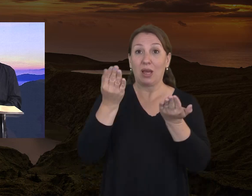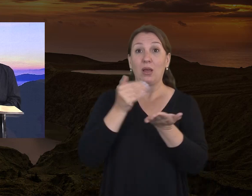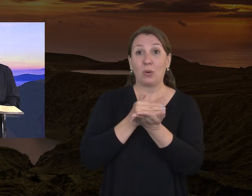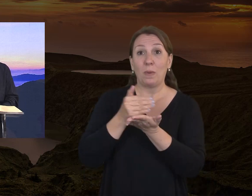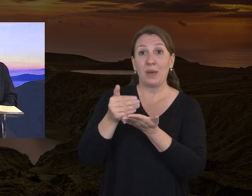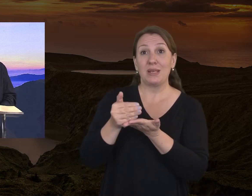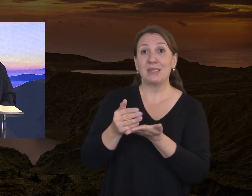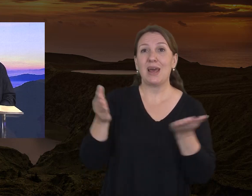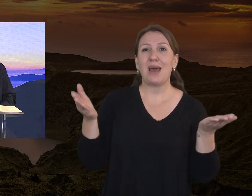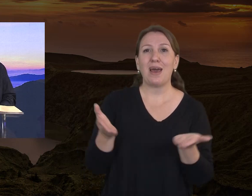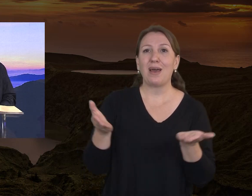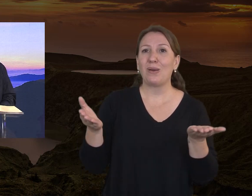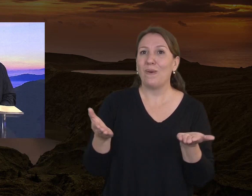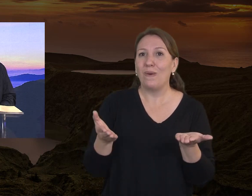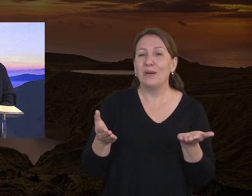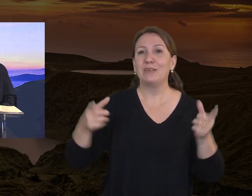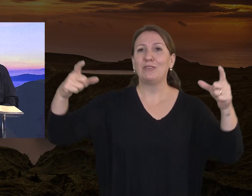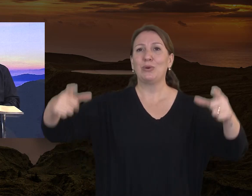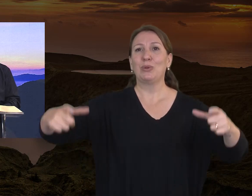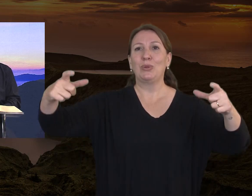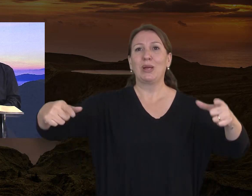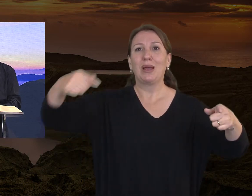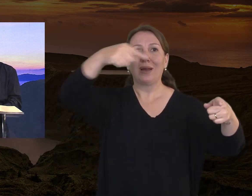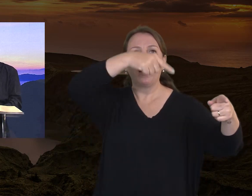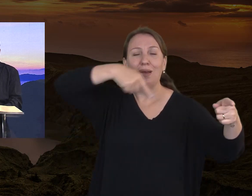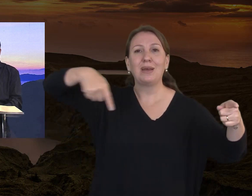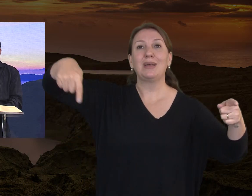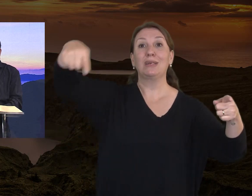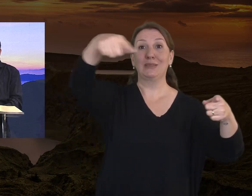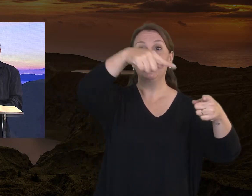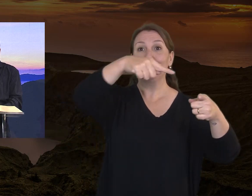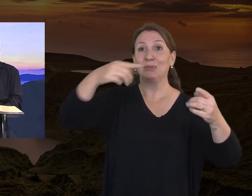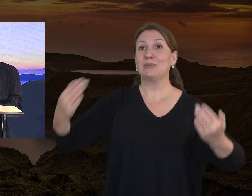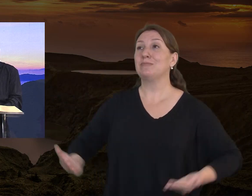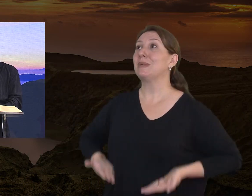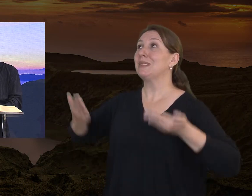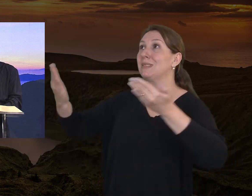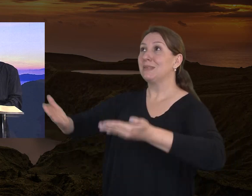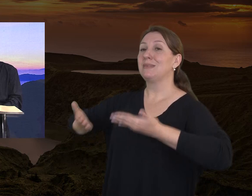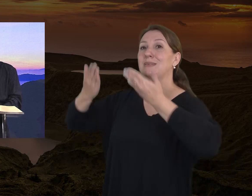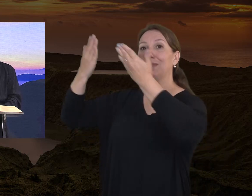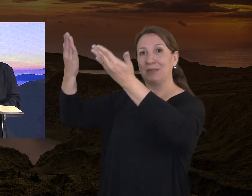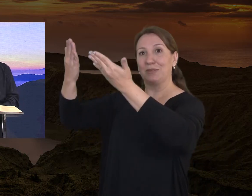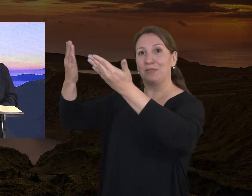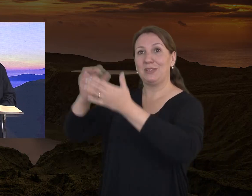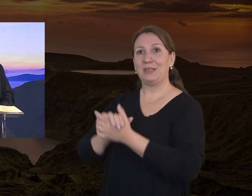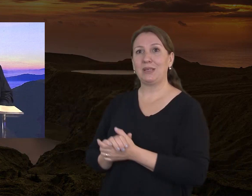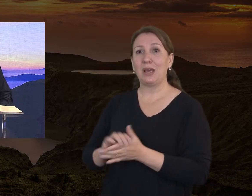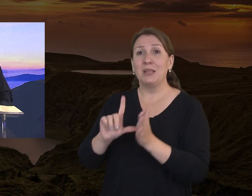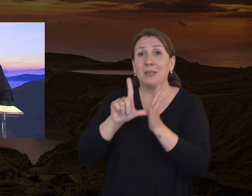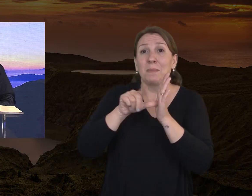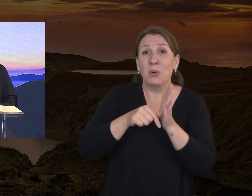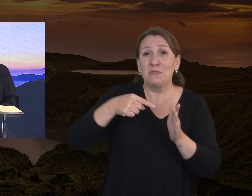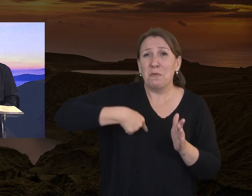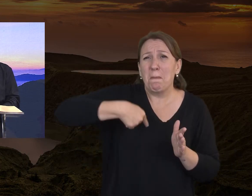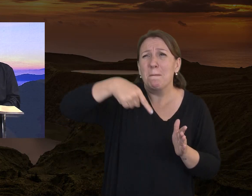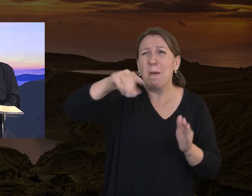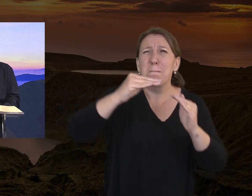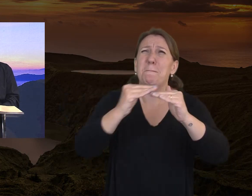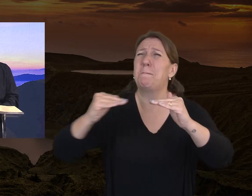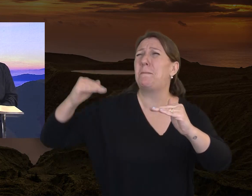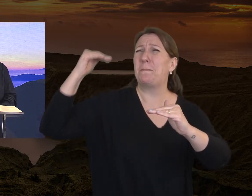nos leva para santo lugar para servir ao Senhor. E Deus ainda, através dos apóstolos, dos sacerdotes, nos leva para o Santo dos Santos,